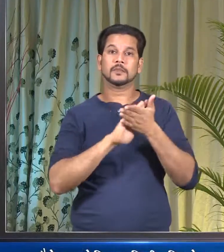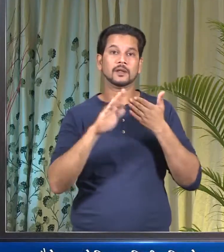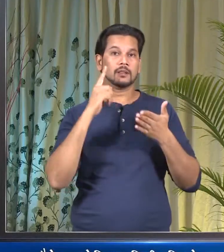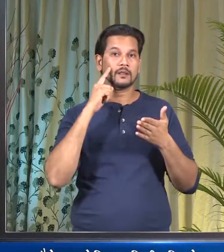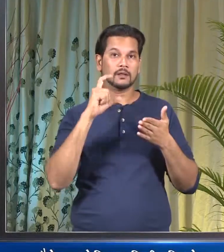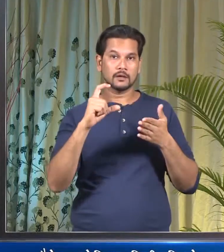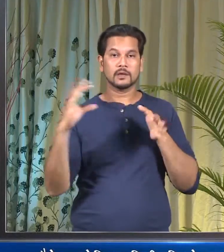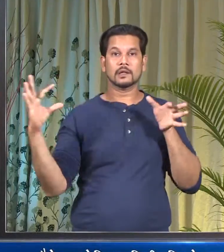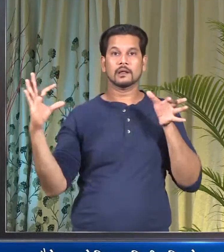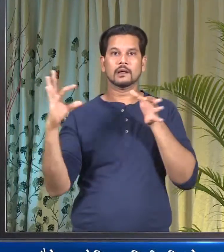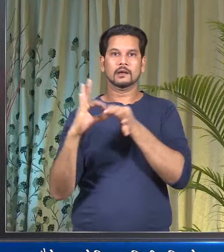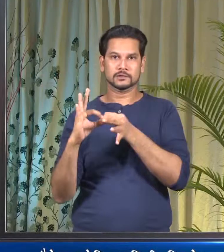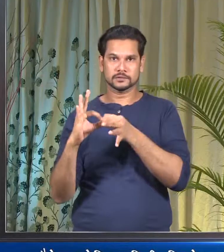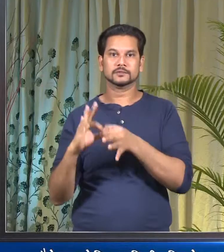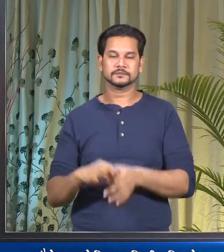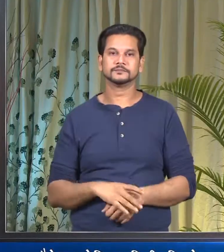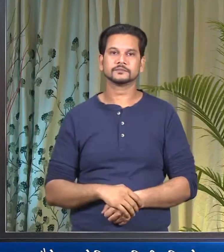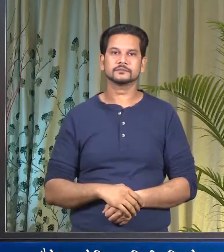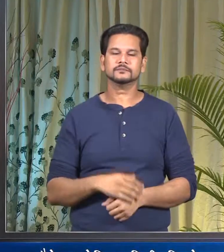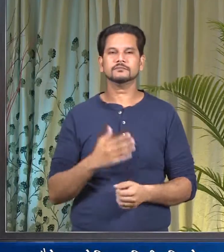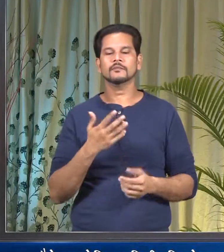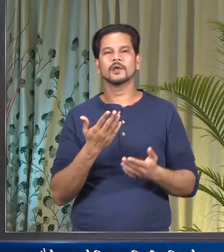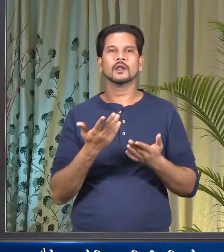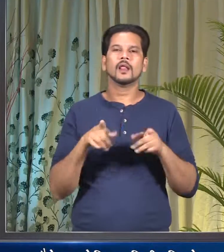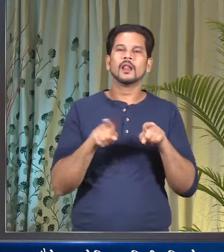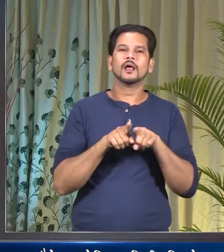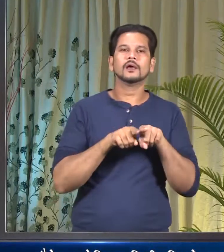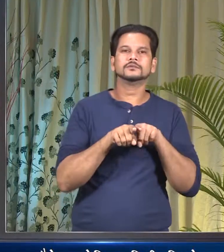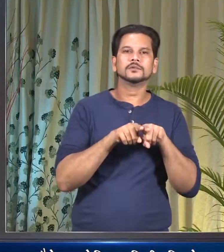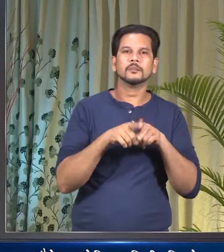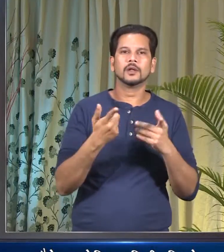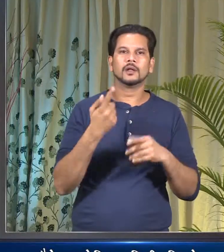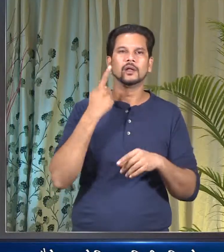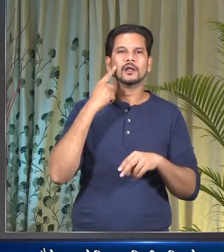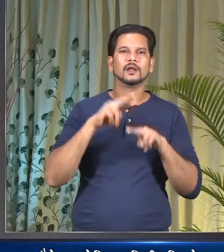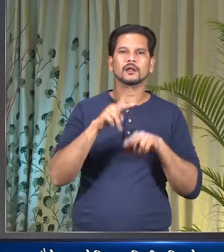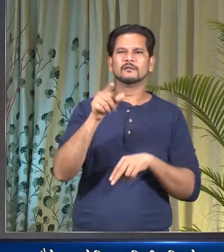जैसे मान लो कि आप किसी व्यक्ती को याद करो